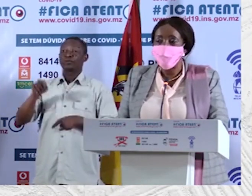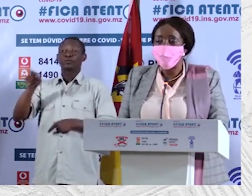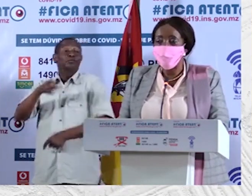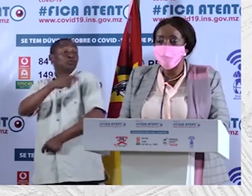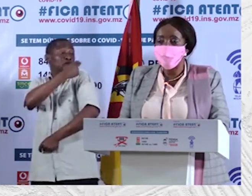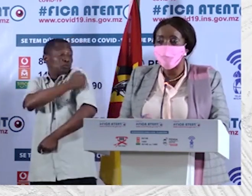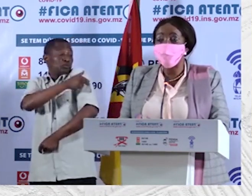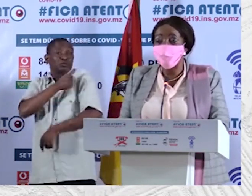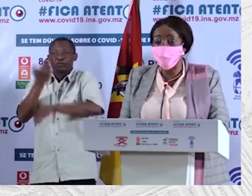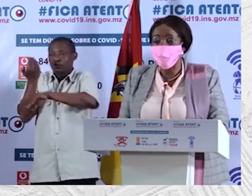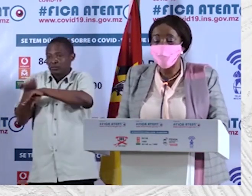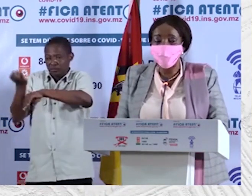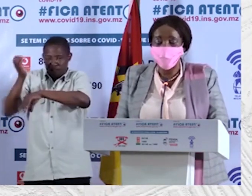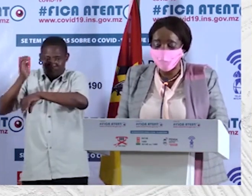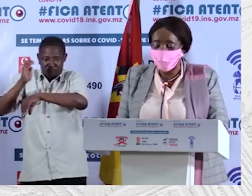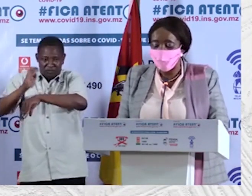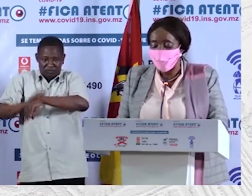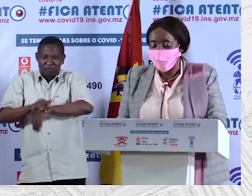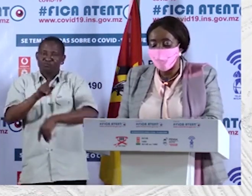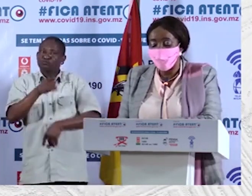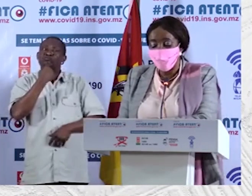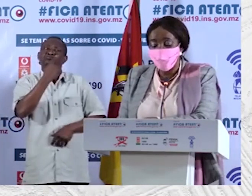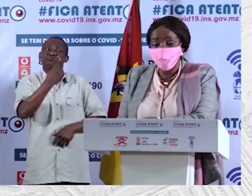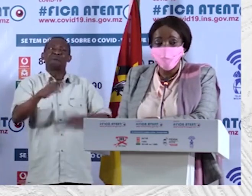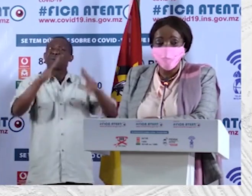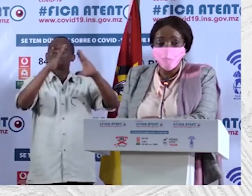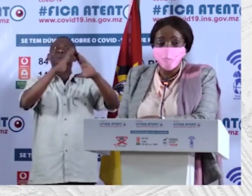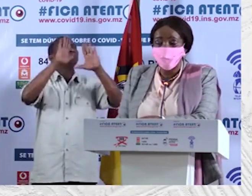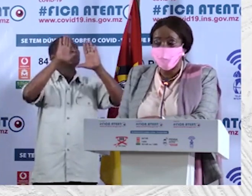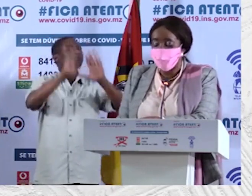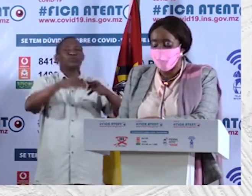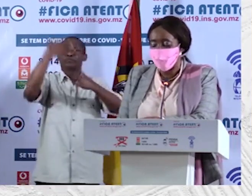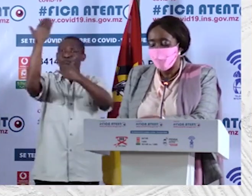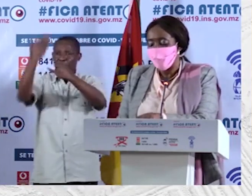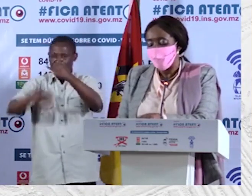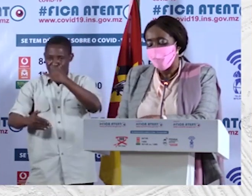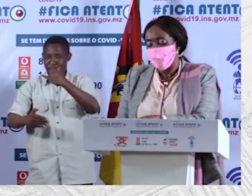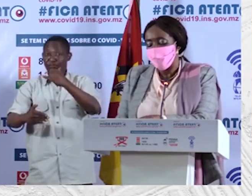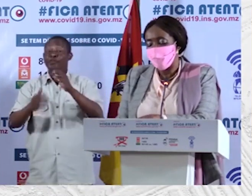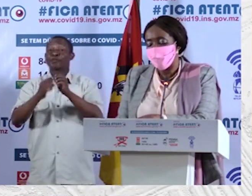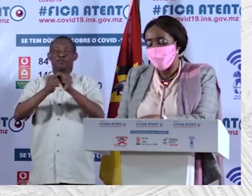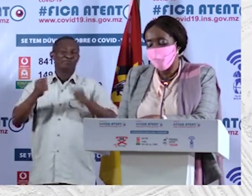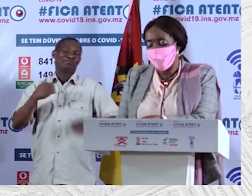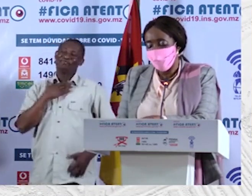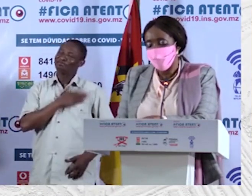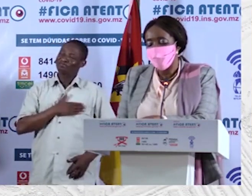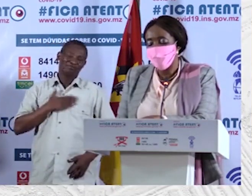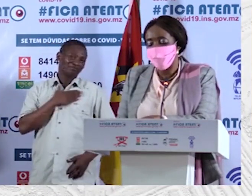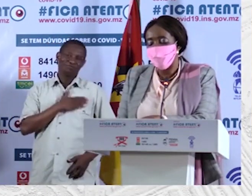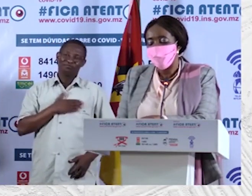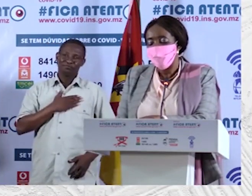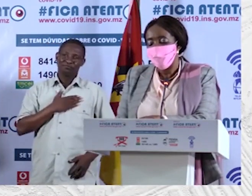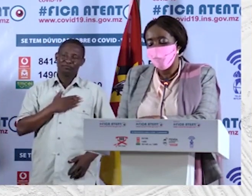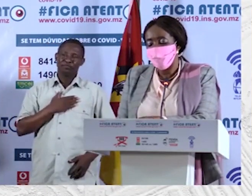decidam pelo fim da quarentena. Infelizmente, temos vindo a ter informações de